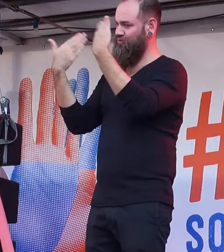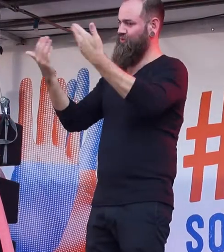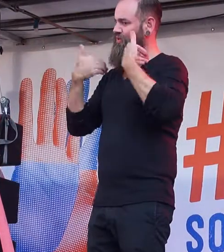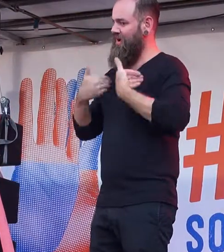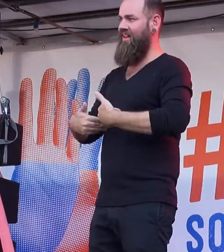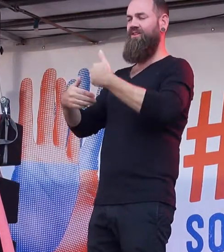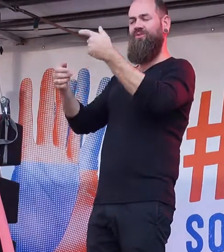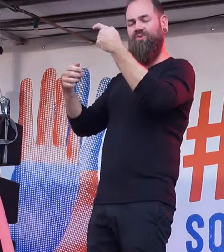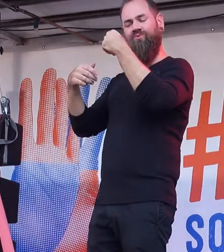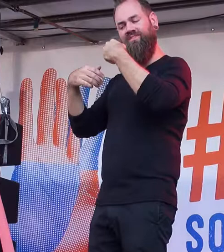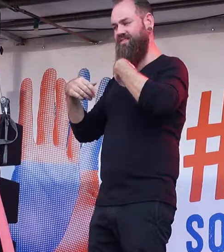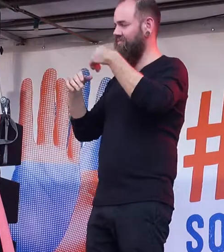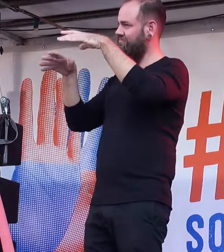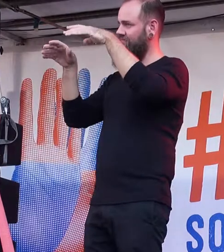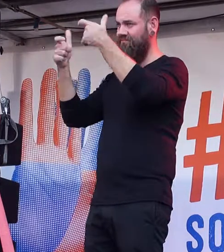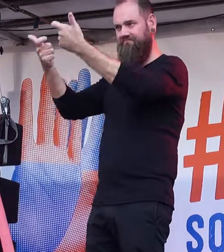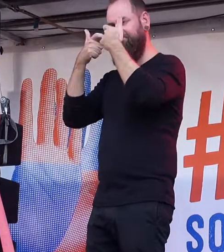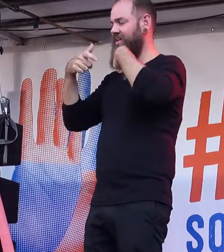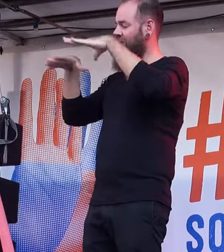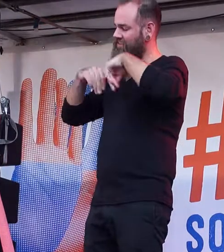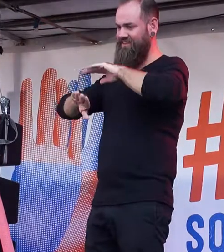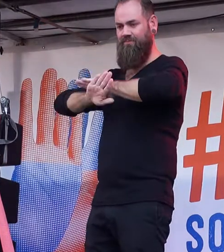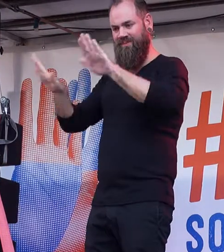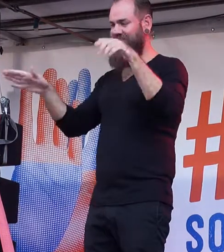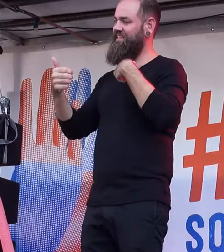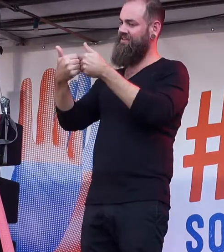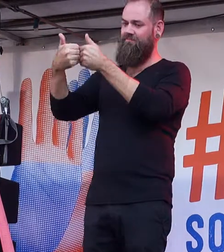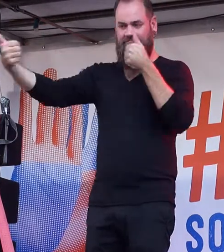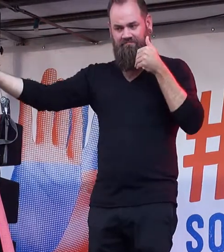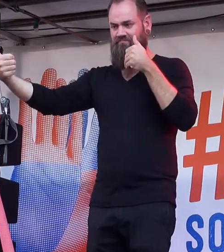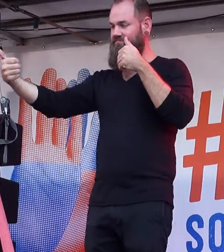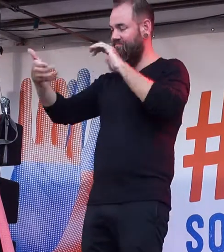uns trennen wollen und uns unsere Solidarität abzeichnen wollen.